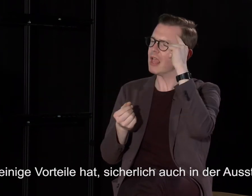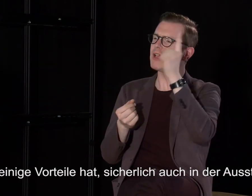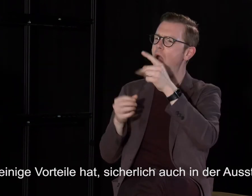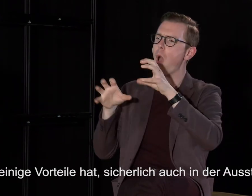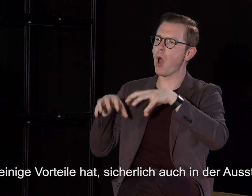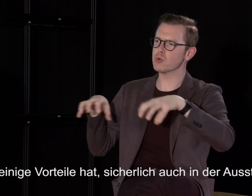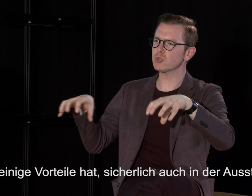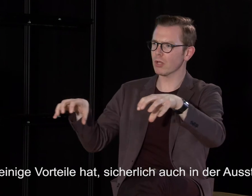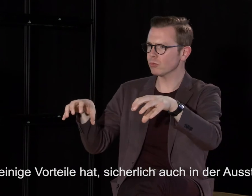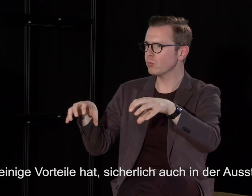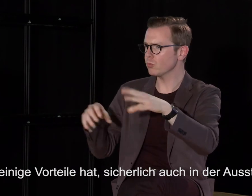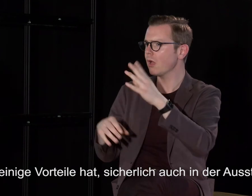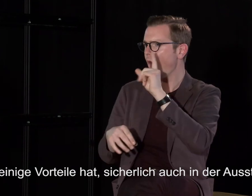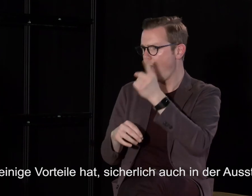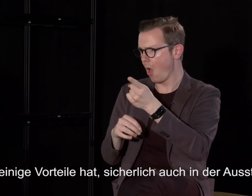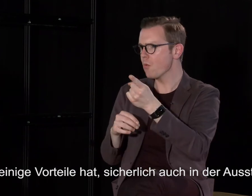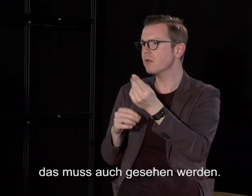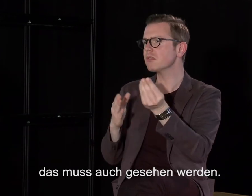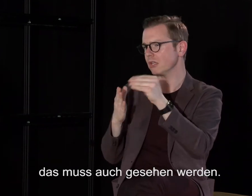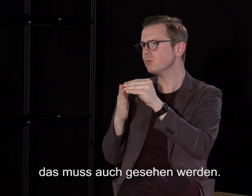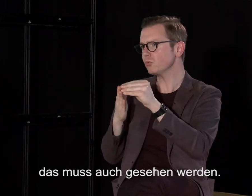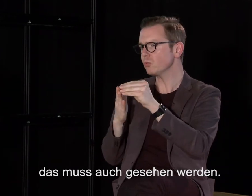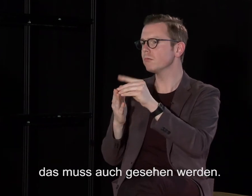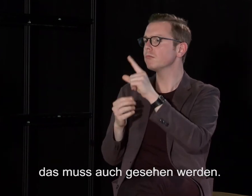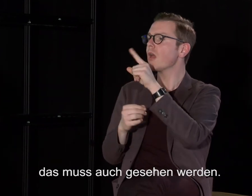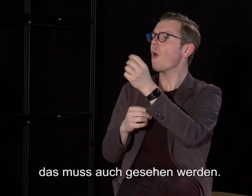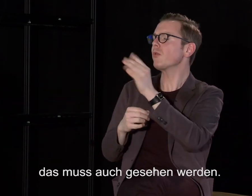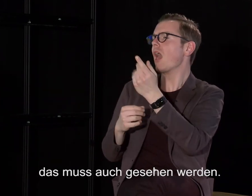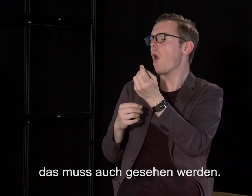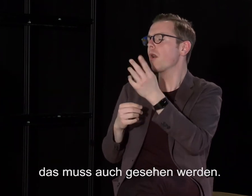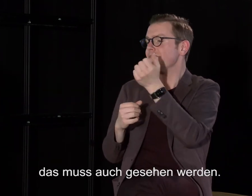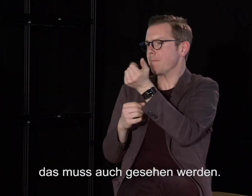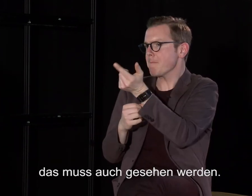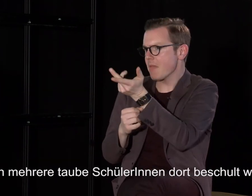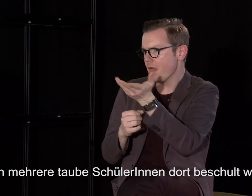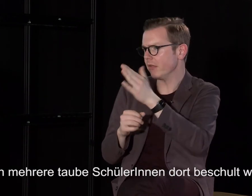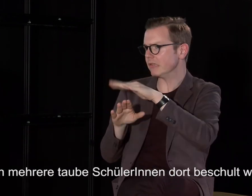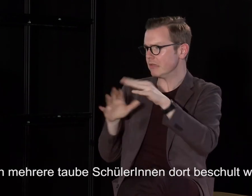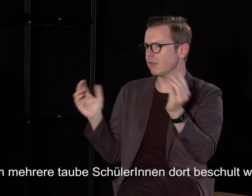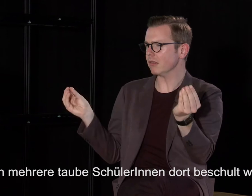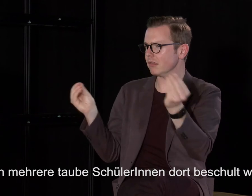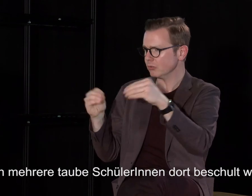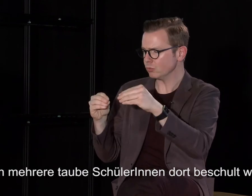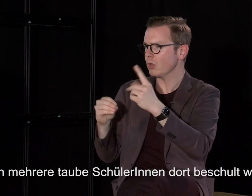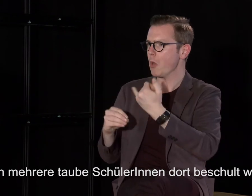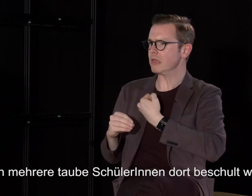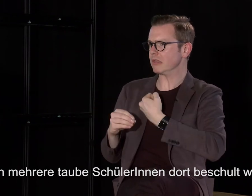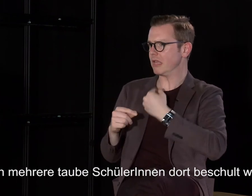Auch sicherlich in der Ausstattung, das muss man auch sehen. Und finanziell natürlich auch, wenn mehrere Kinder dort beschult